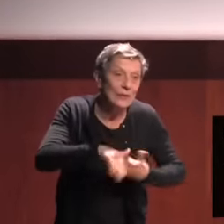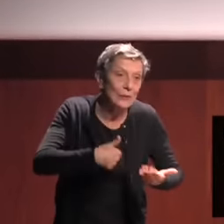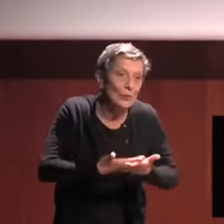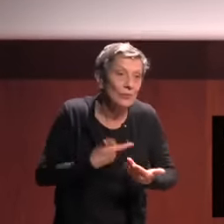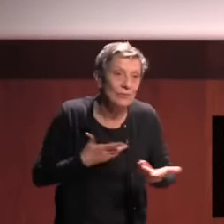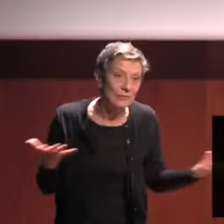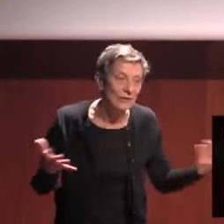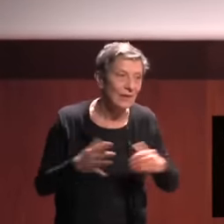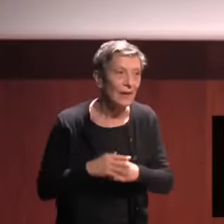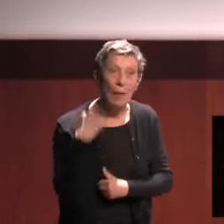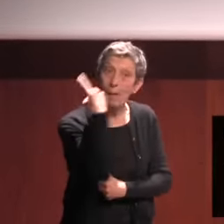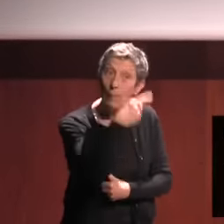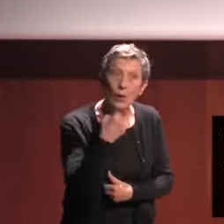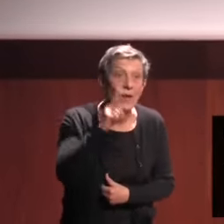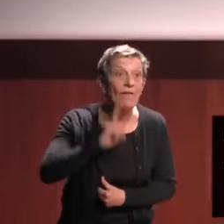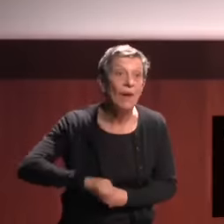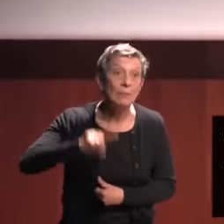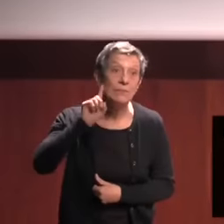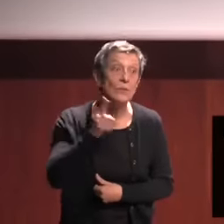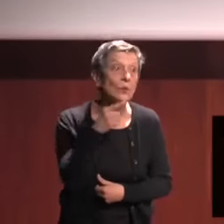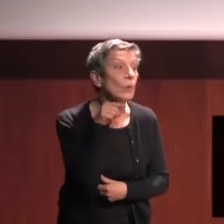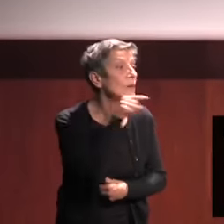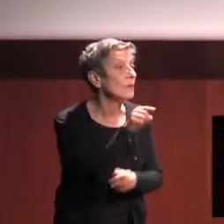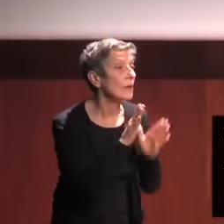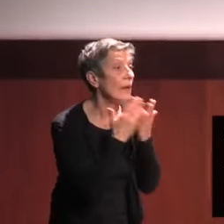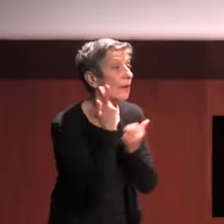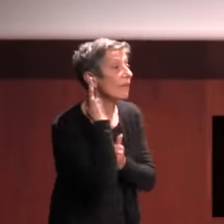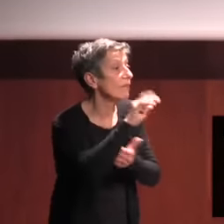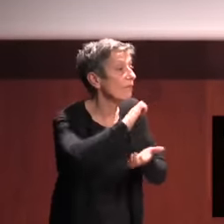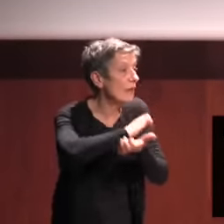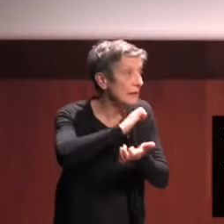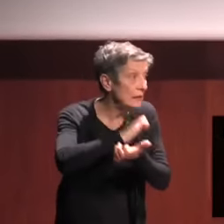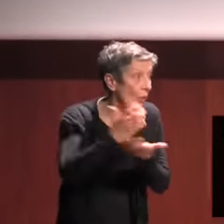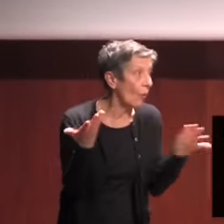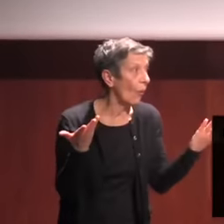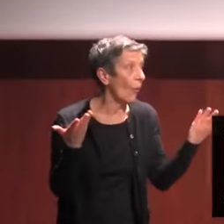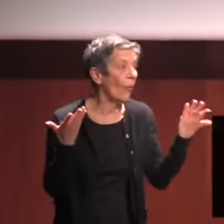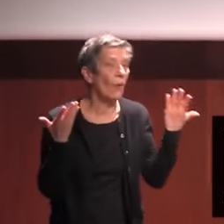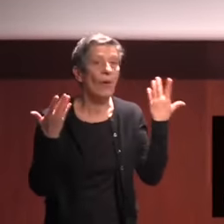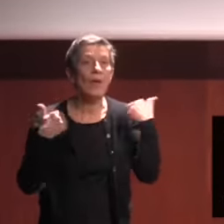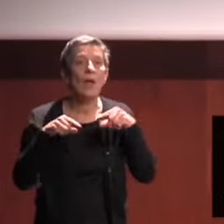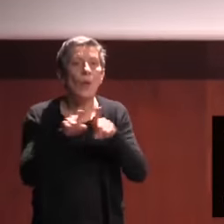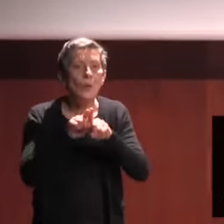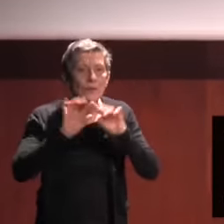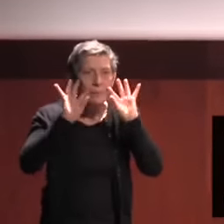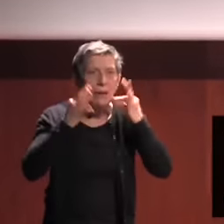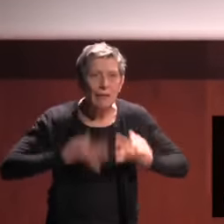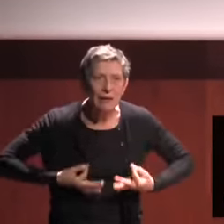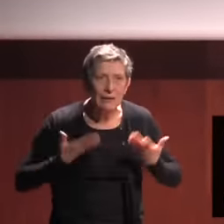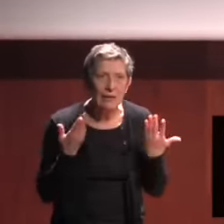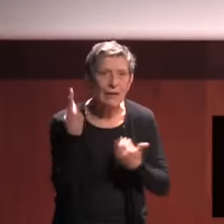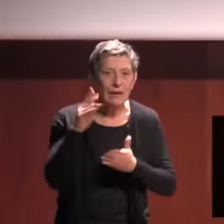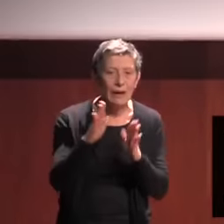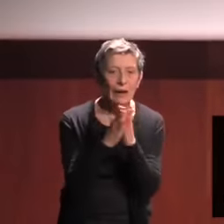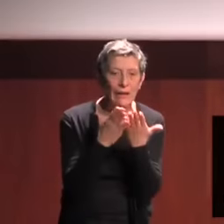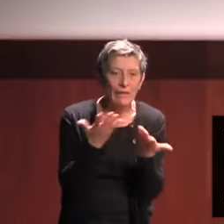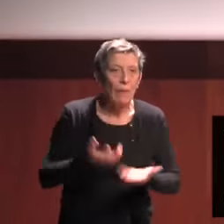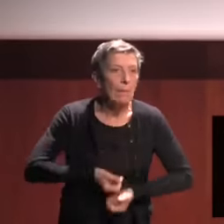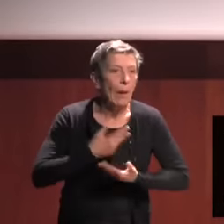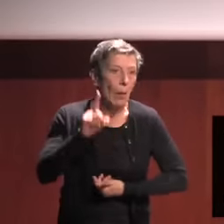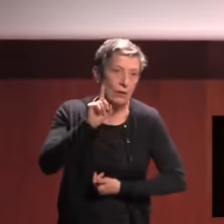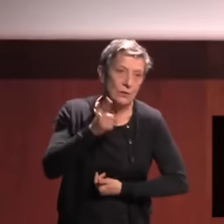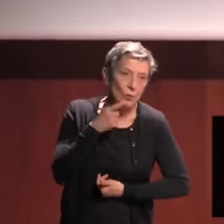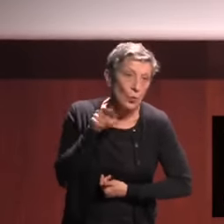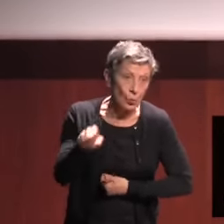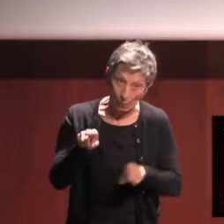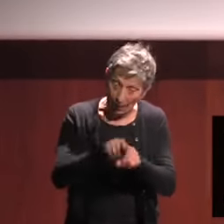le portrait des femmes sourdes, donc le livre que tu as édité, le livre de Patrick Bellissen, Paroles des sourds, aussi c'est un